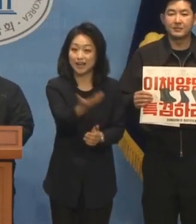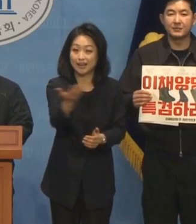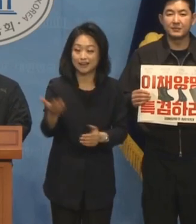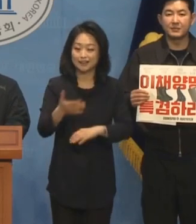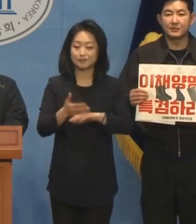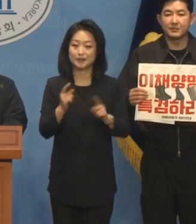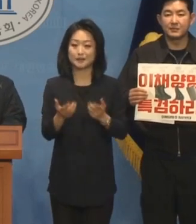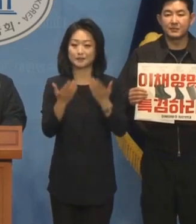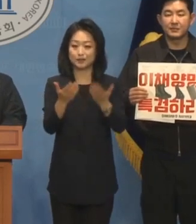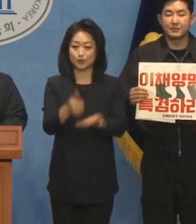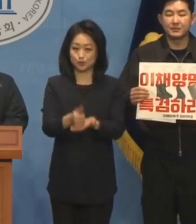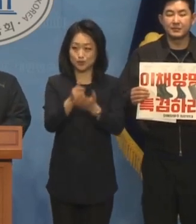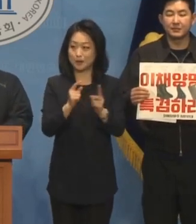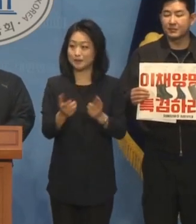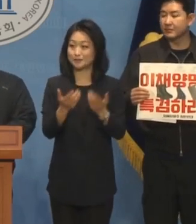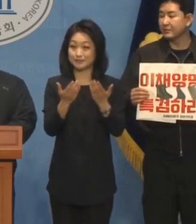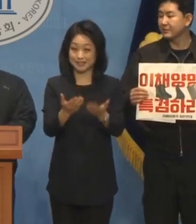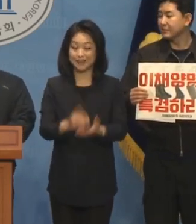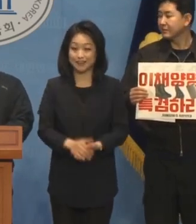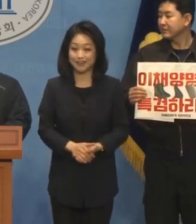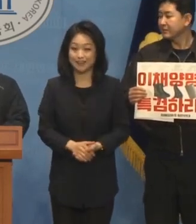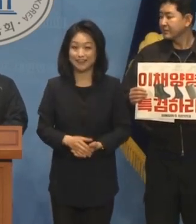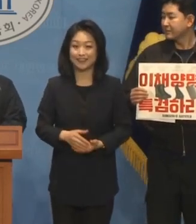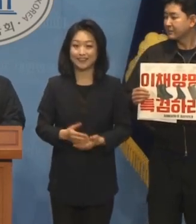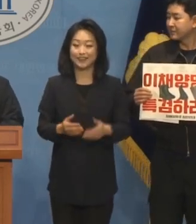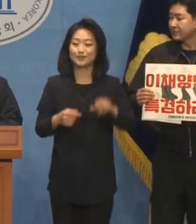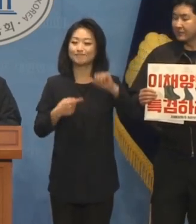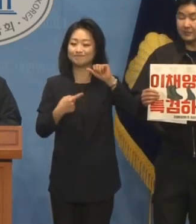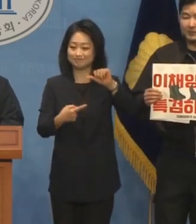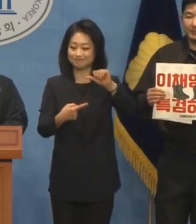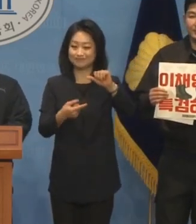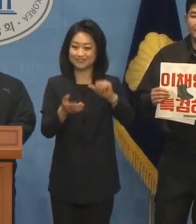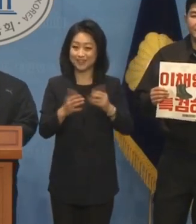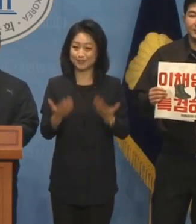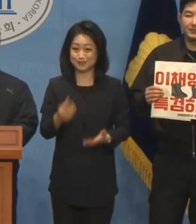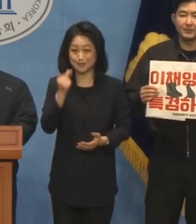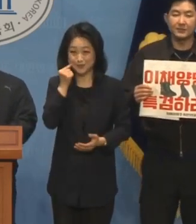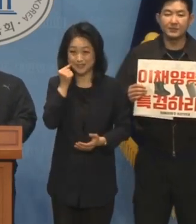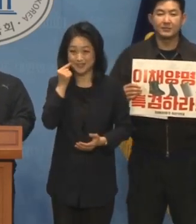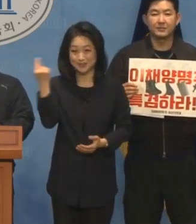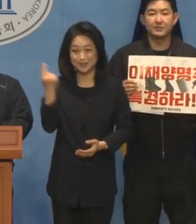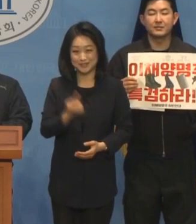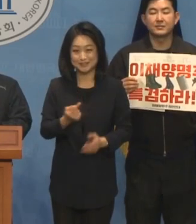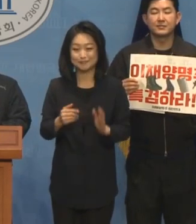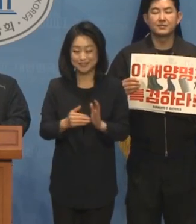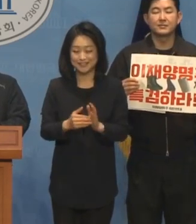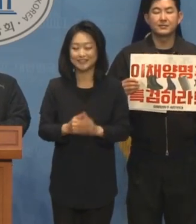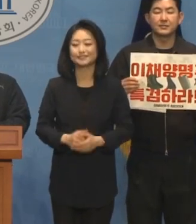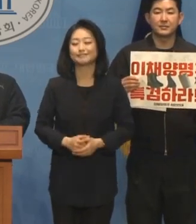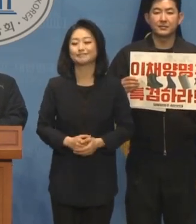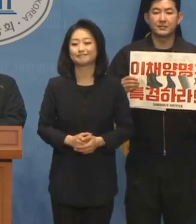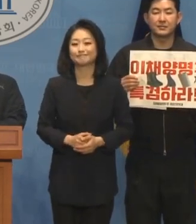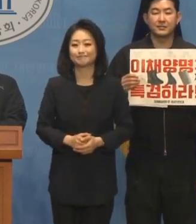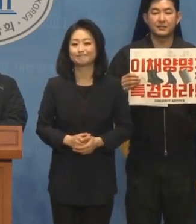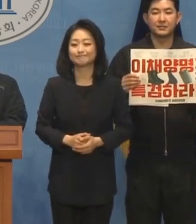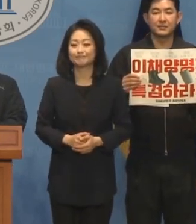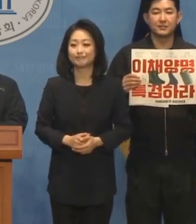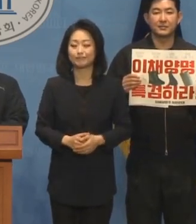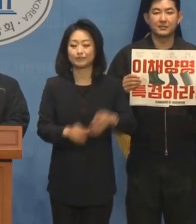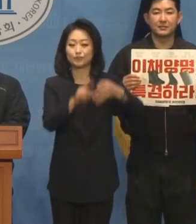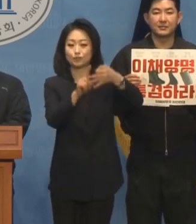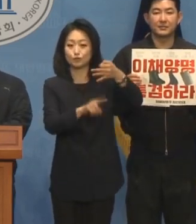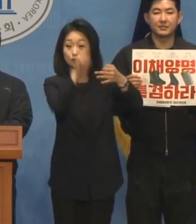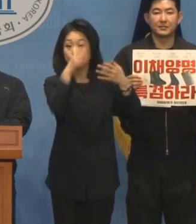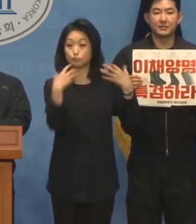보냅니다 예 저희도 노동절이 쉬지 못하고 이렇게 나왔습니다 그만큼 윤성